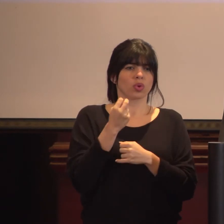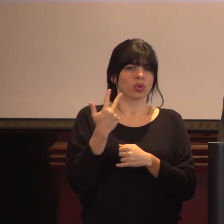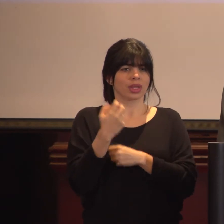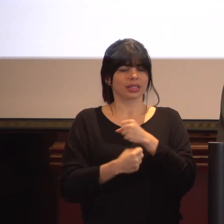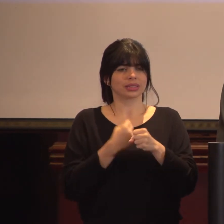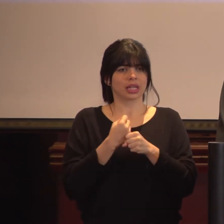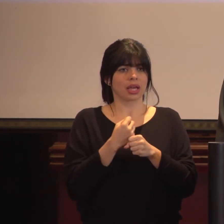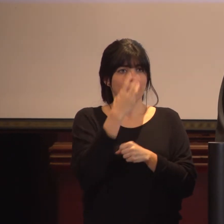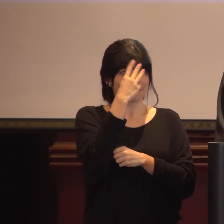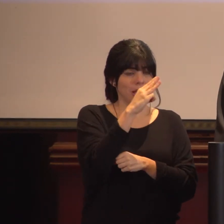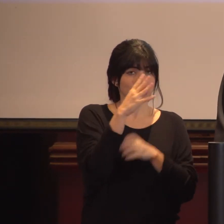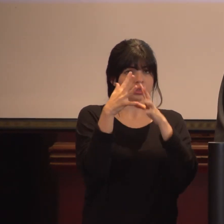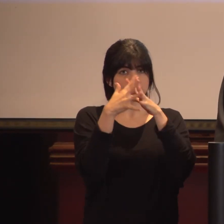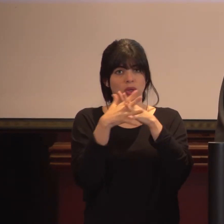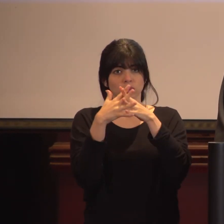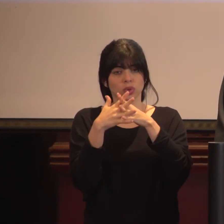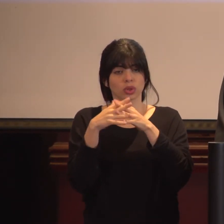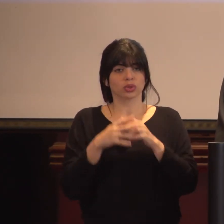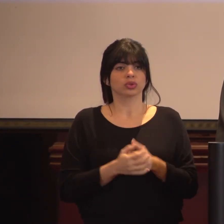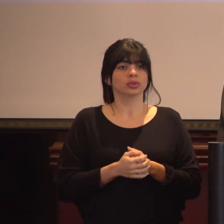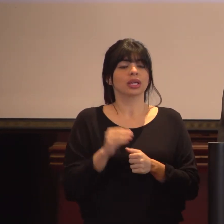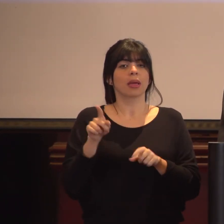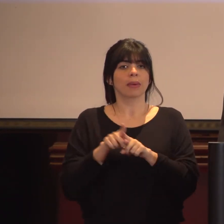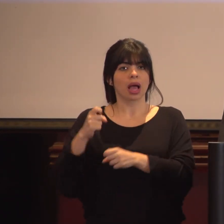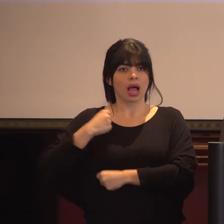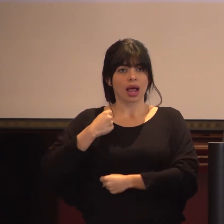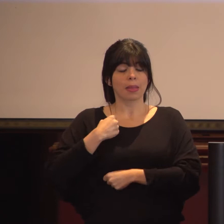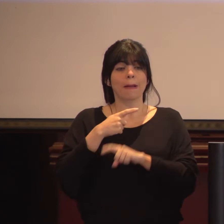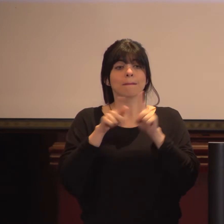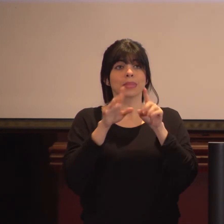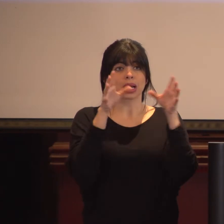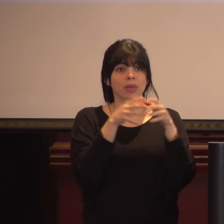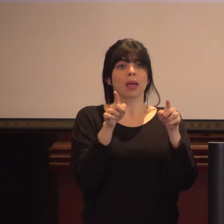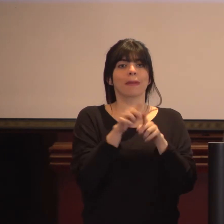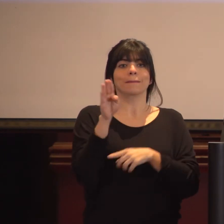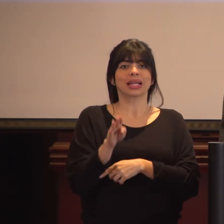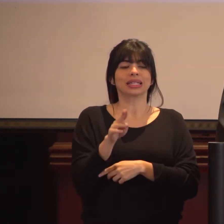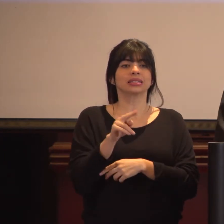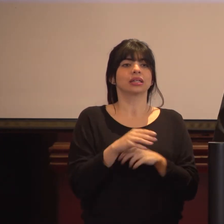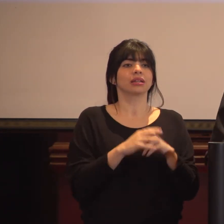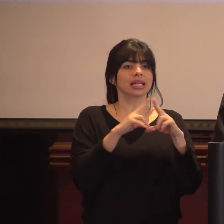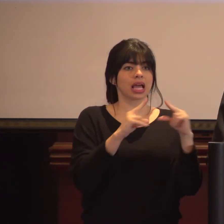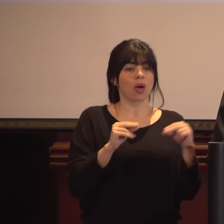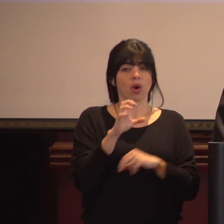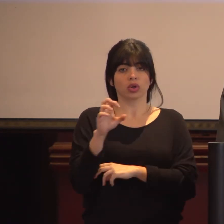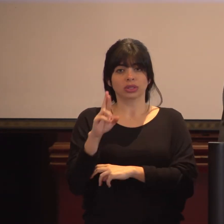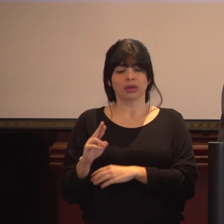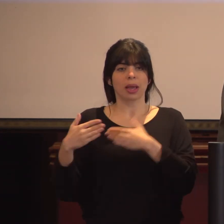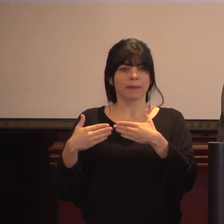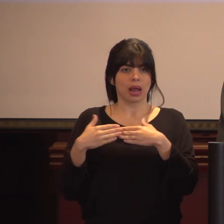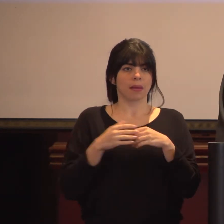años en México Estados Unidos de América y Canadá pero Asimismo en Belice Nicaragua Costa Rica y